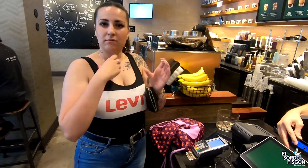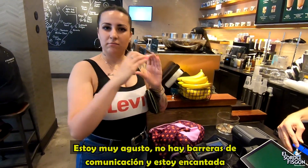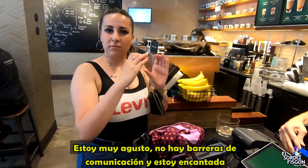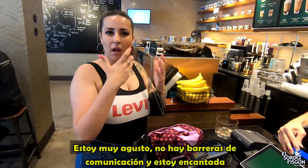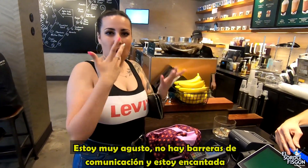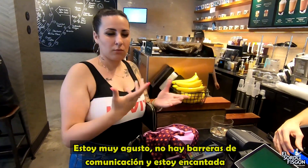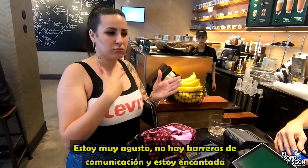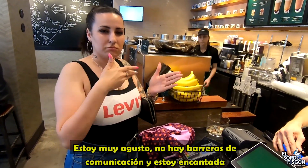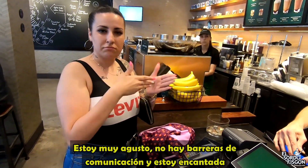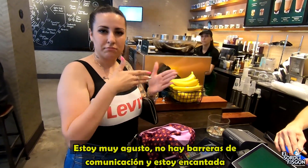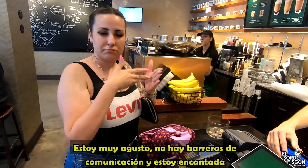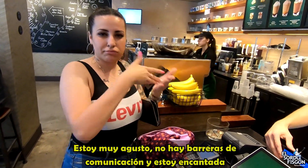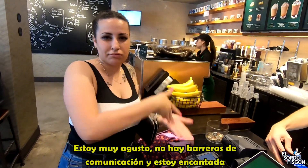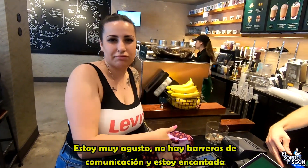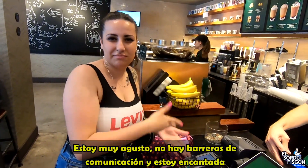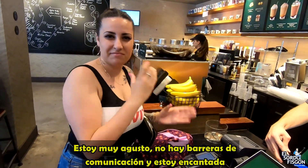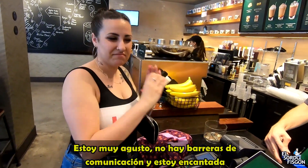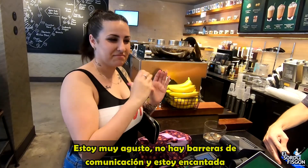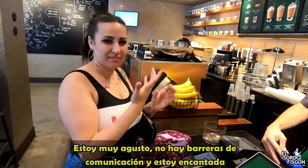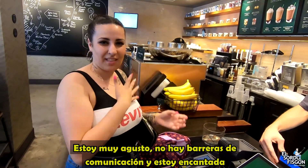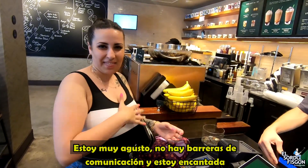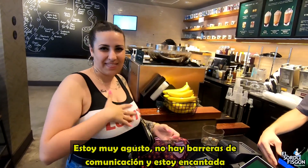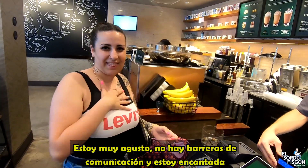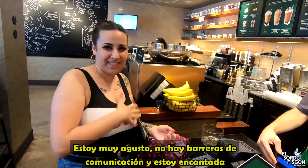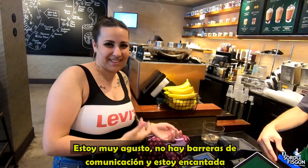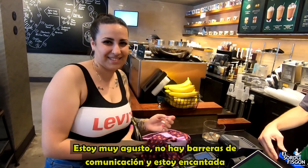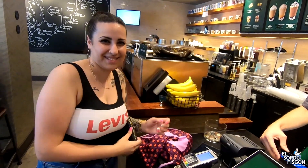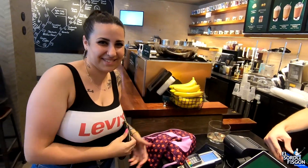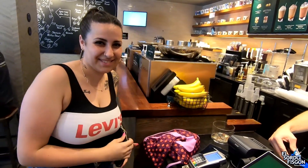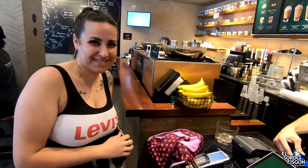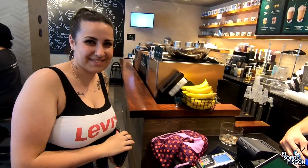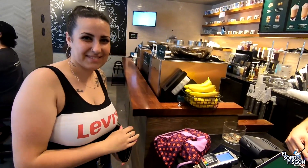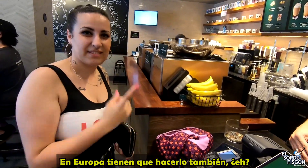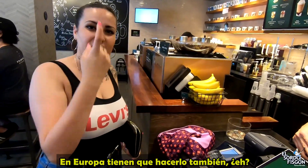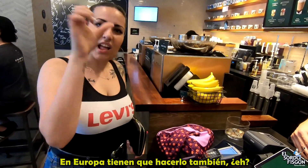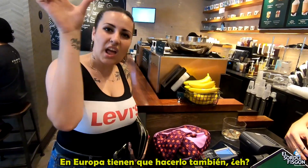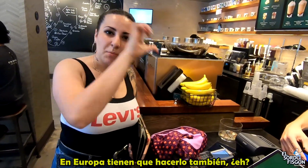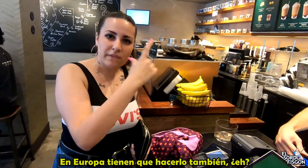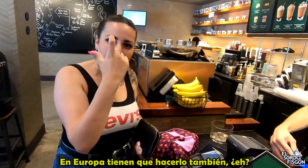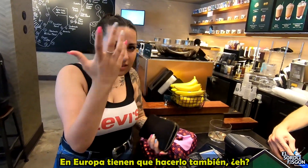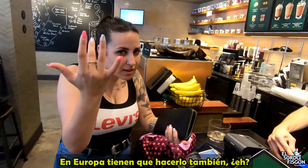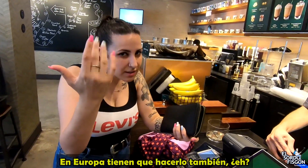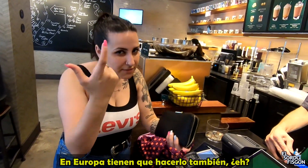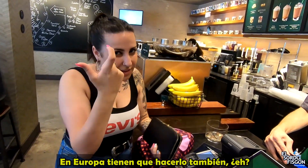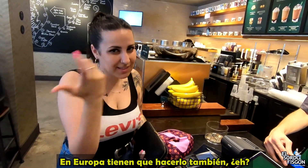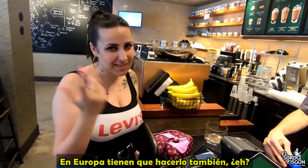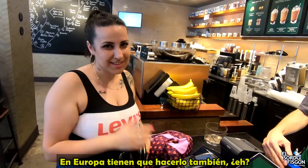Estoy muy a gusto. No hay barreras de comunicación y estoy encantada. En Europa tienen que hacerlo también, ¿eh?